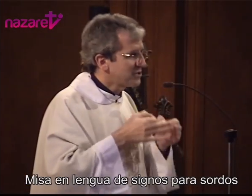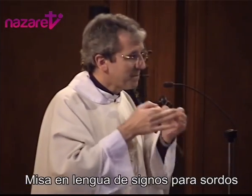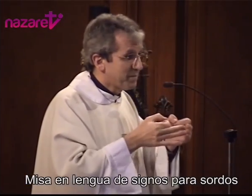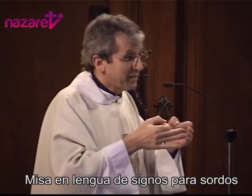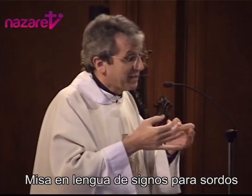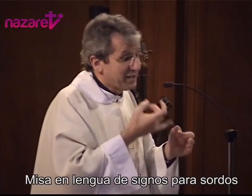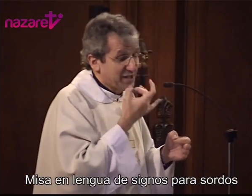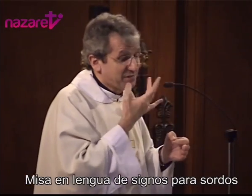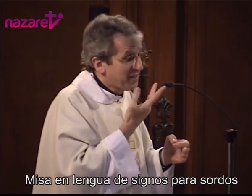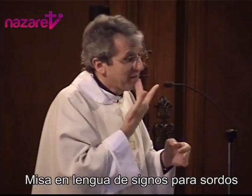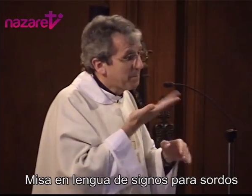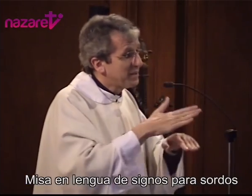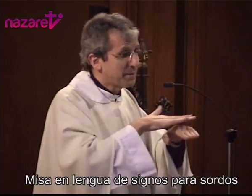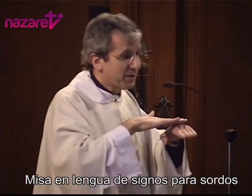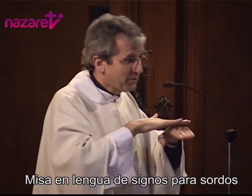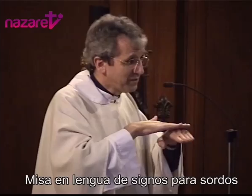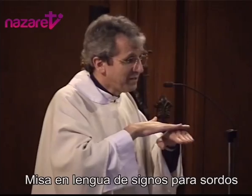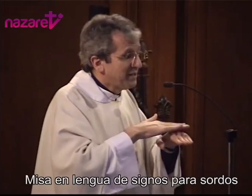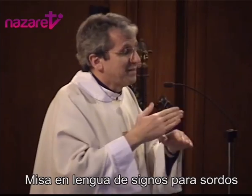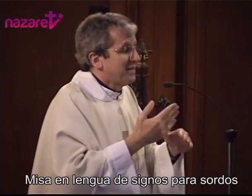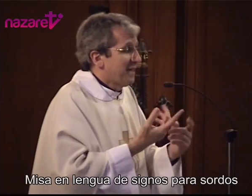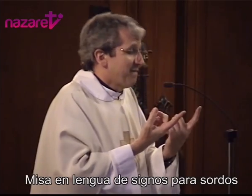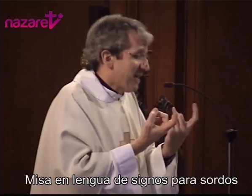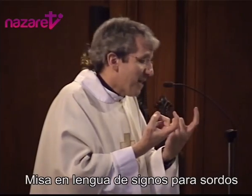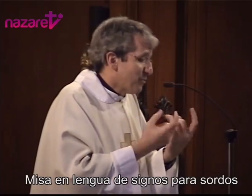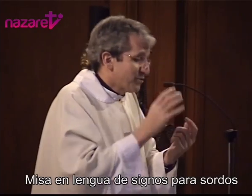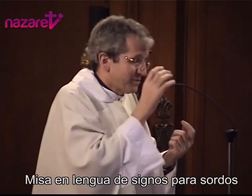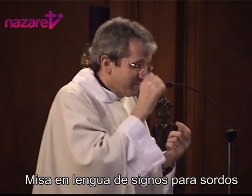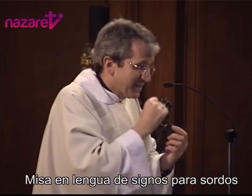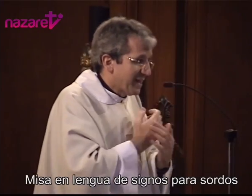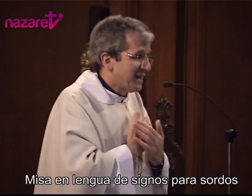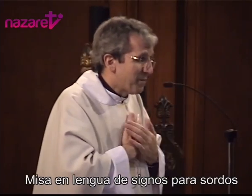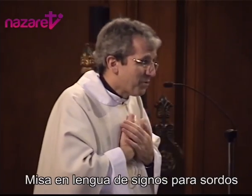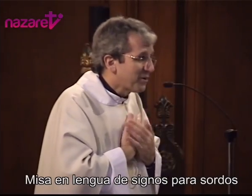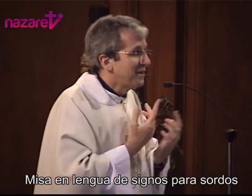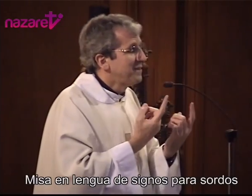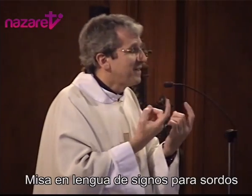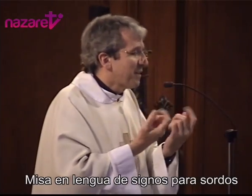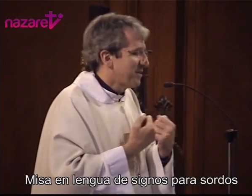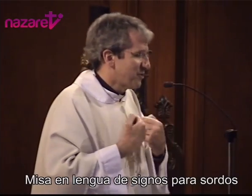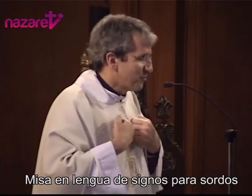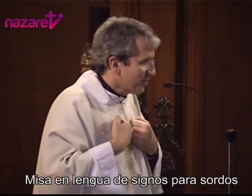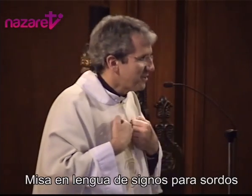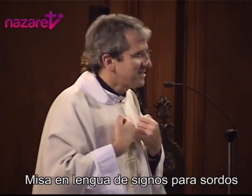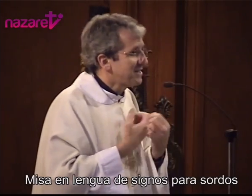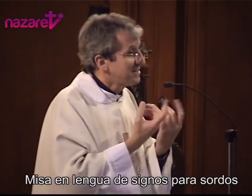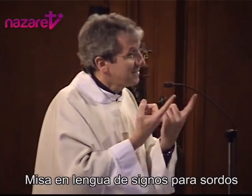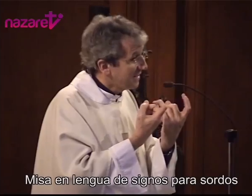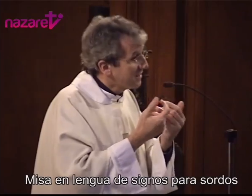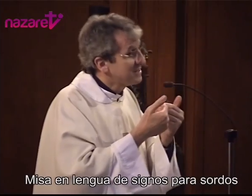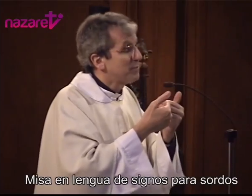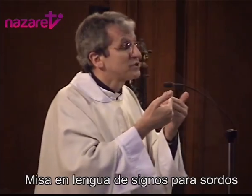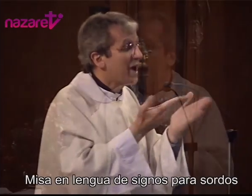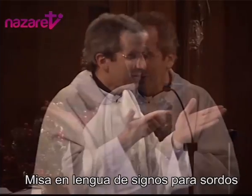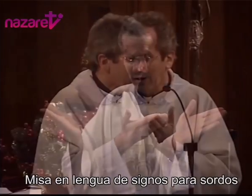eso siempre es fácil pedir perdón de que fallamos en el amor, de que a veces somos egoístas, de